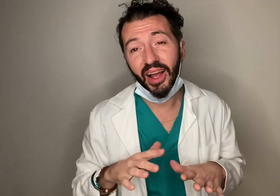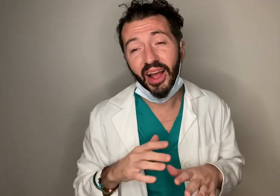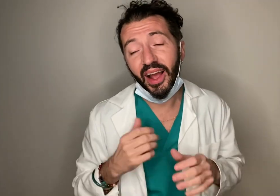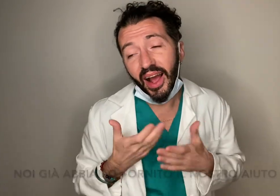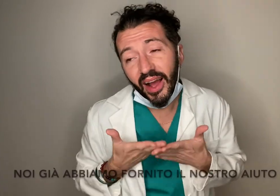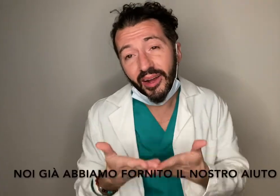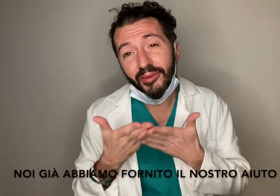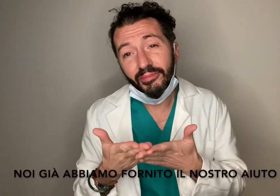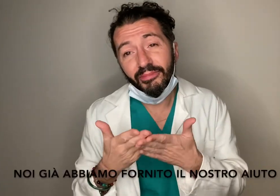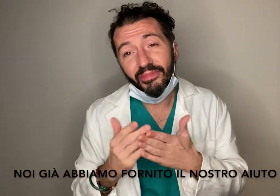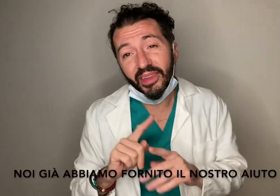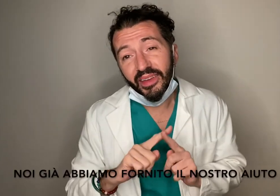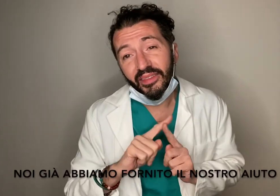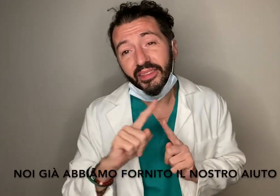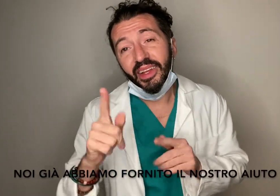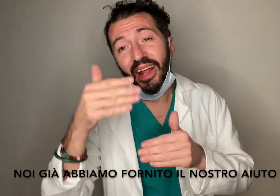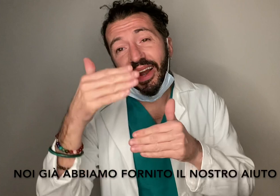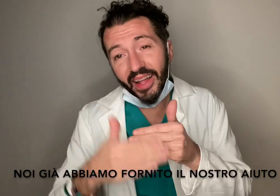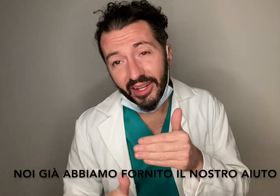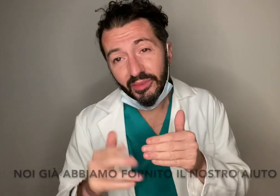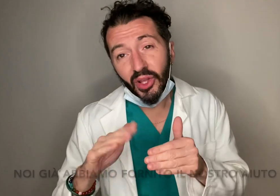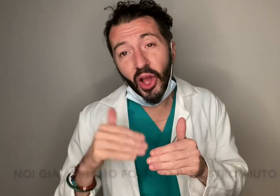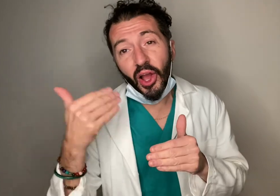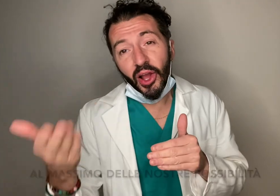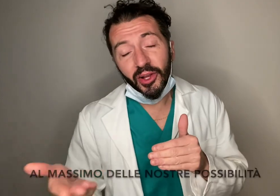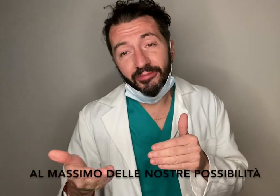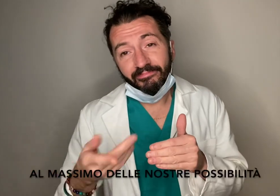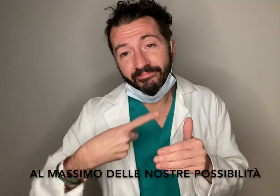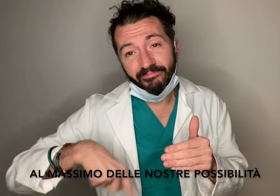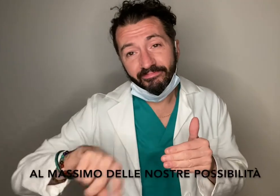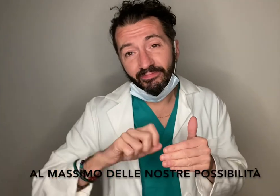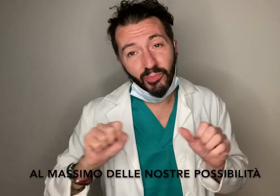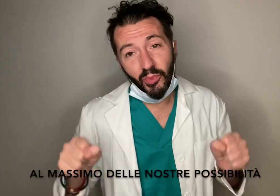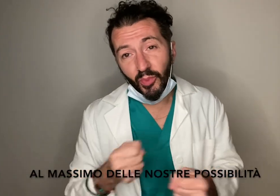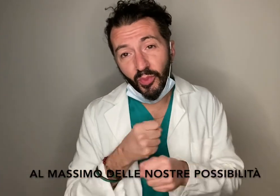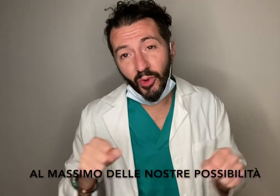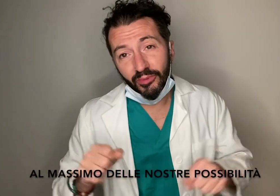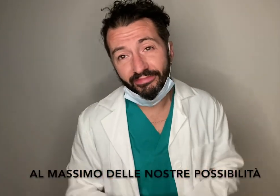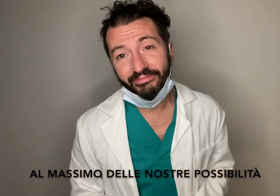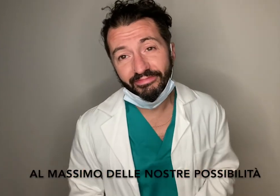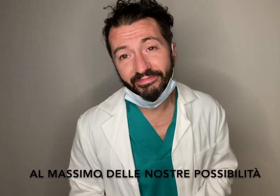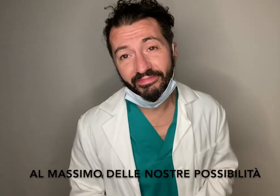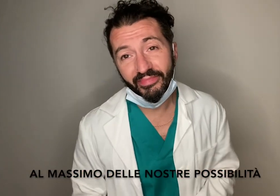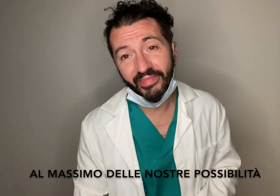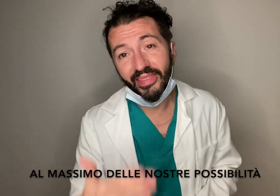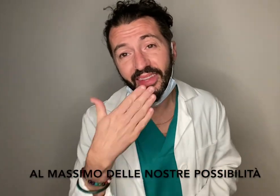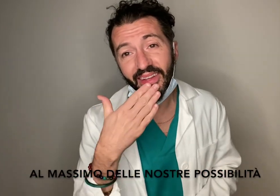Noi già abbiamo fornito il nostro aiuto al massimo delle nostre possibilità.